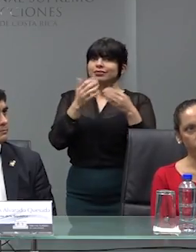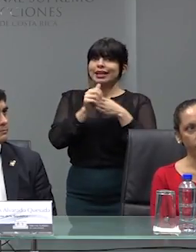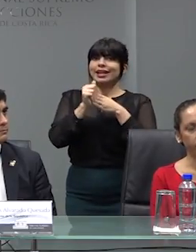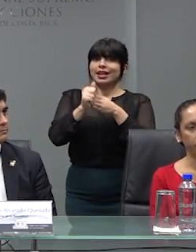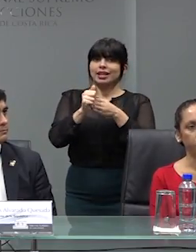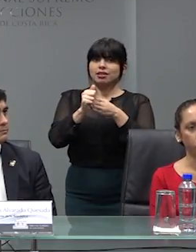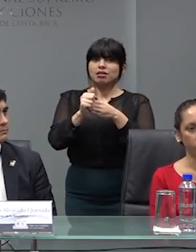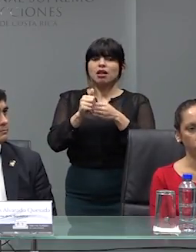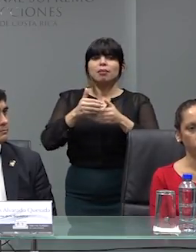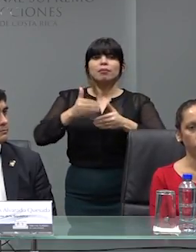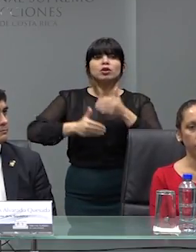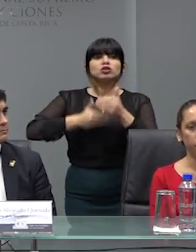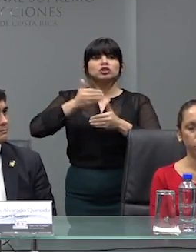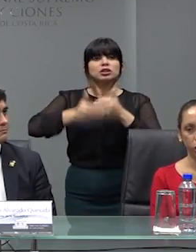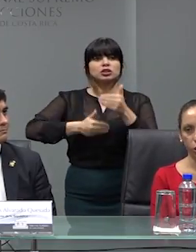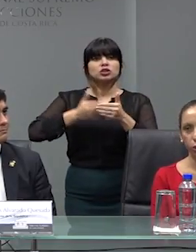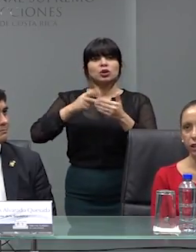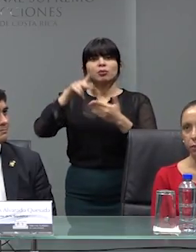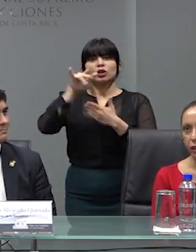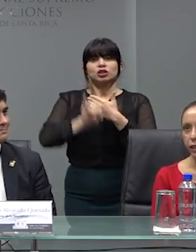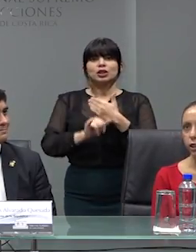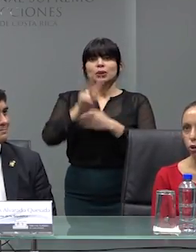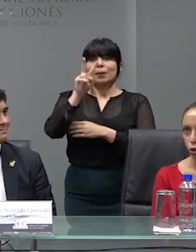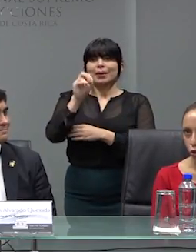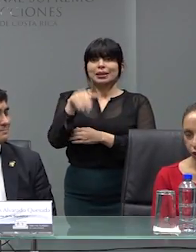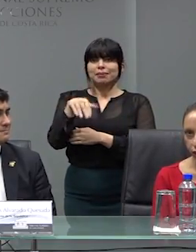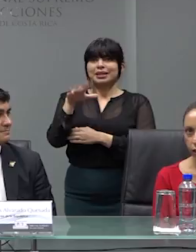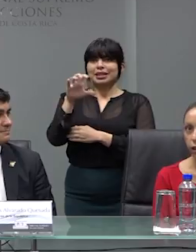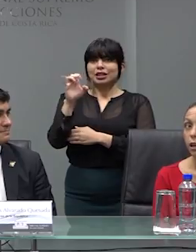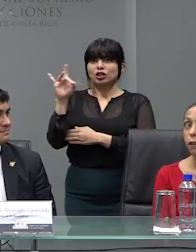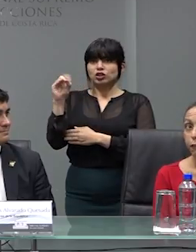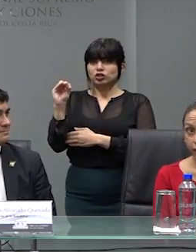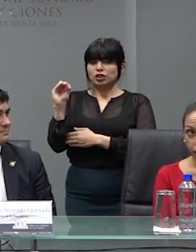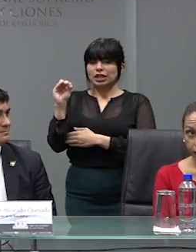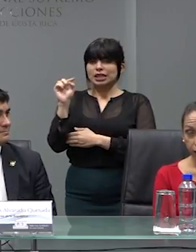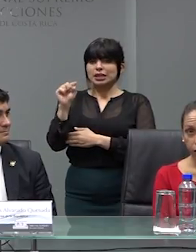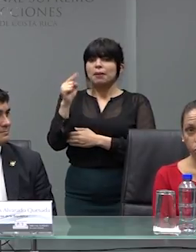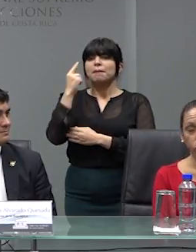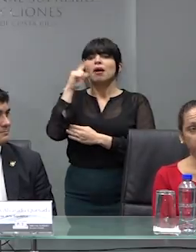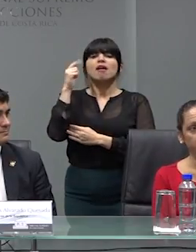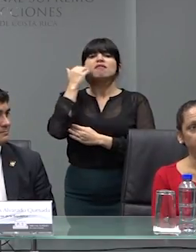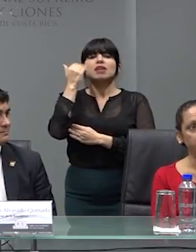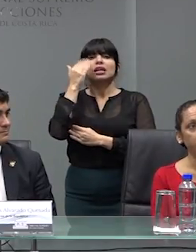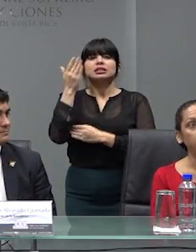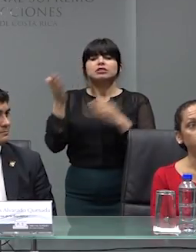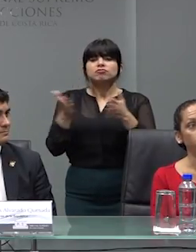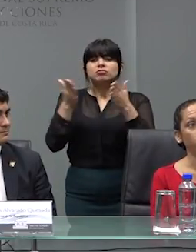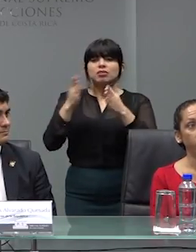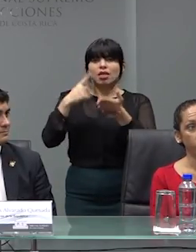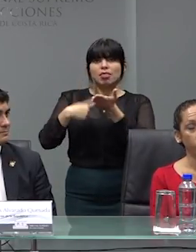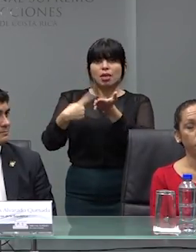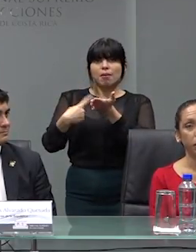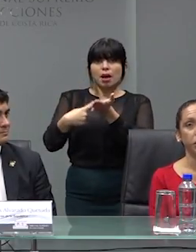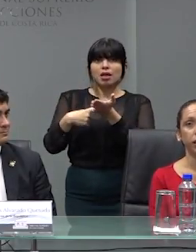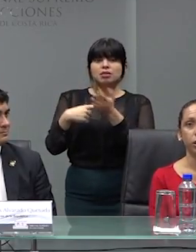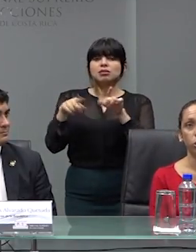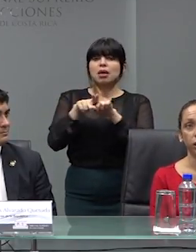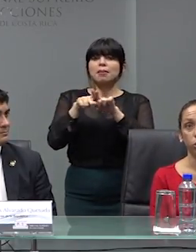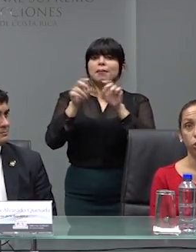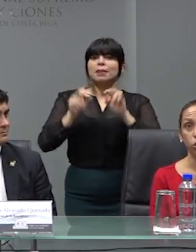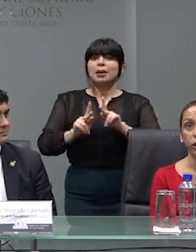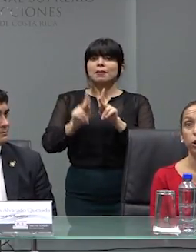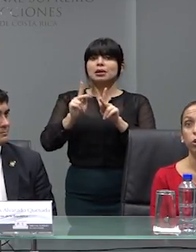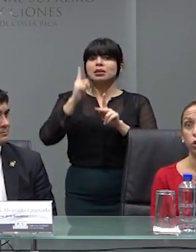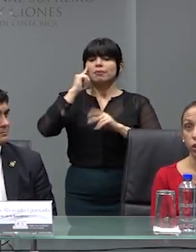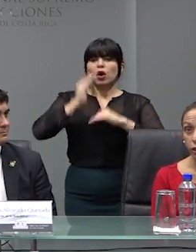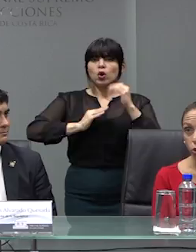liderar el proceso del proyecto 20.580, facilitando el debate y por supuesto permitiendo que